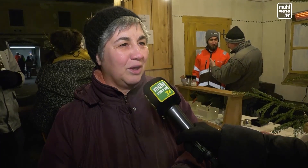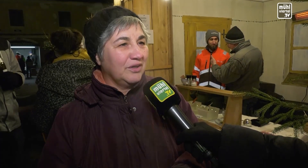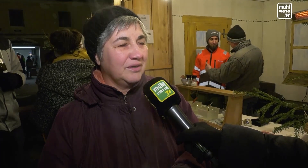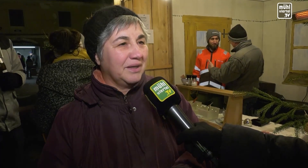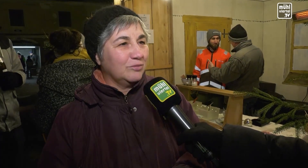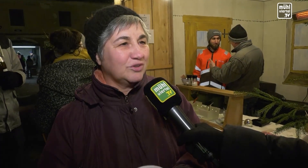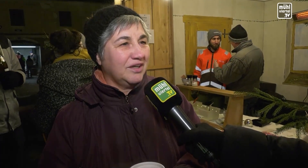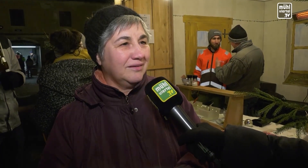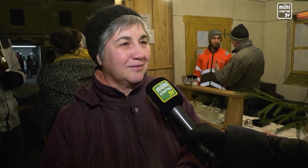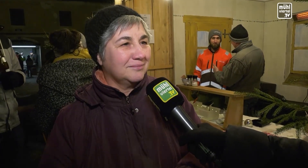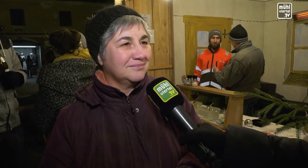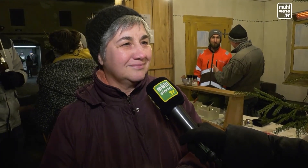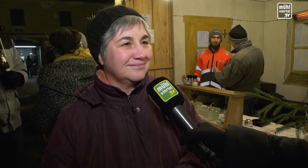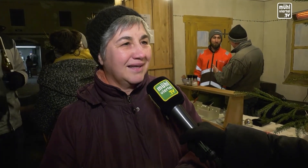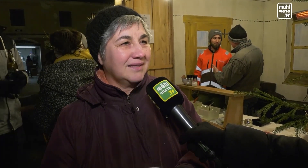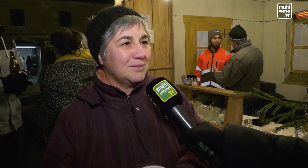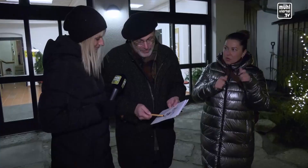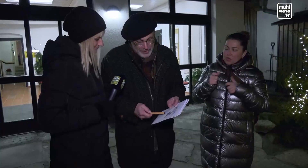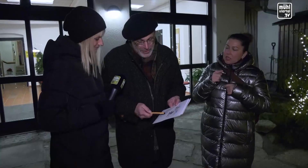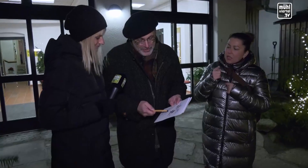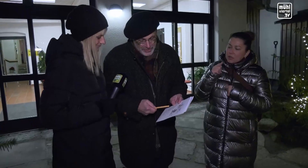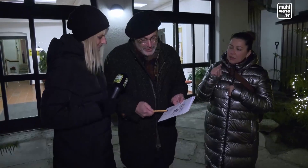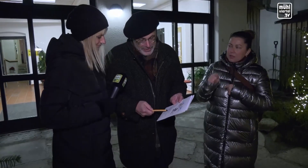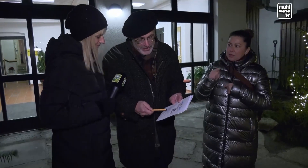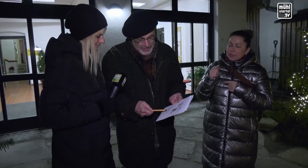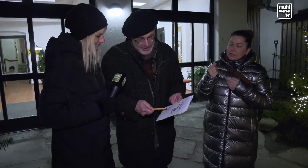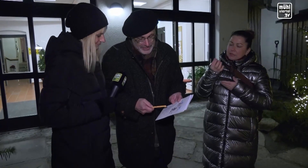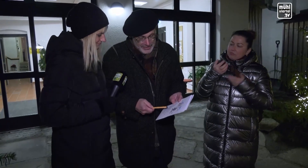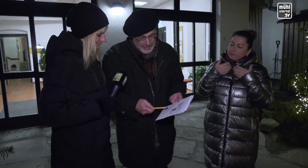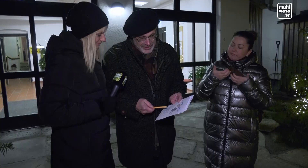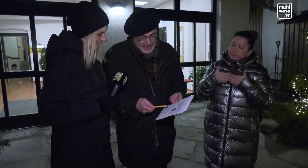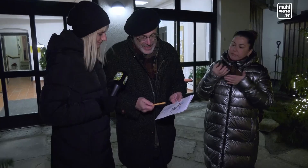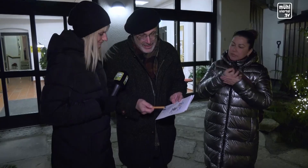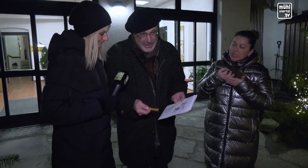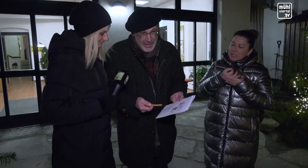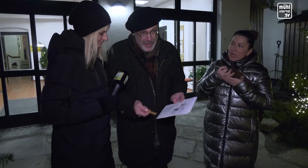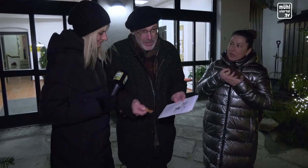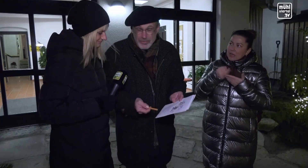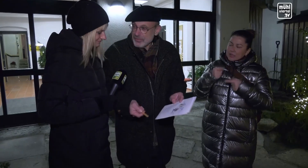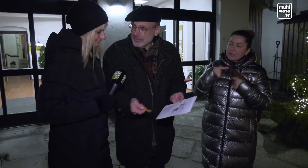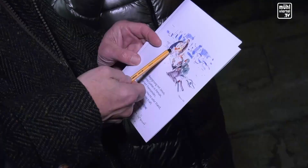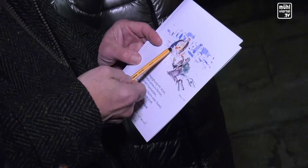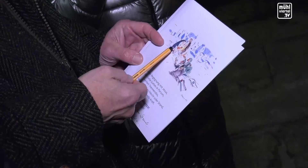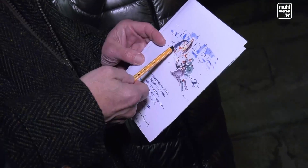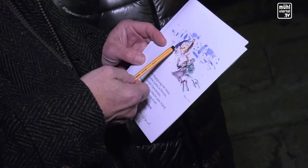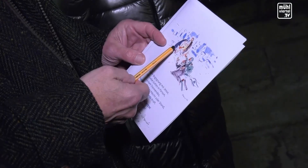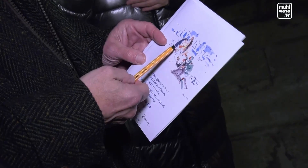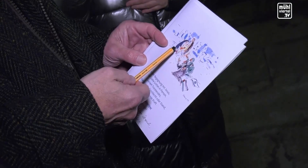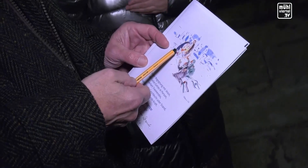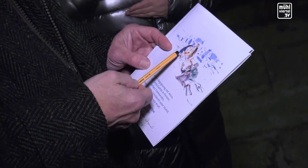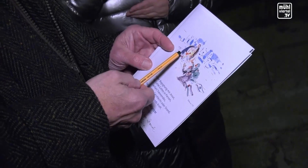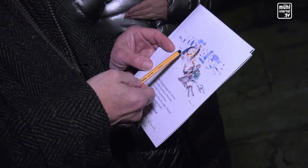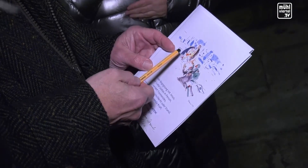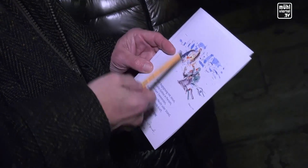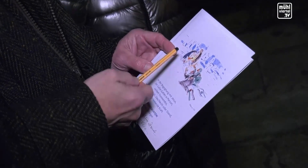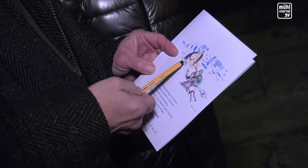gemütlich plaudert, aber irgendwas trinkt, Keksel bocht. Zum Abschluss noch der Spruch, den sich Primarius Fellhofer für